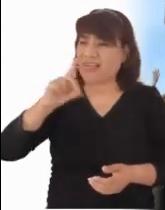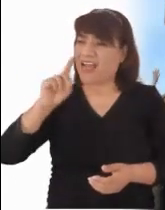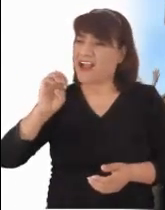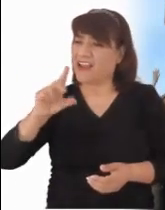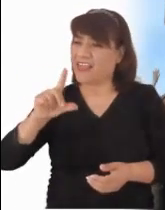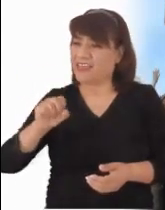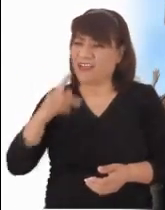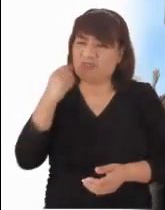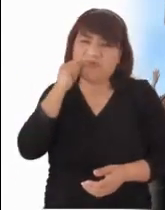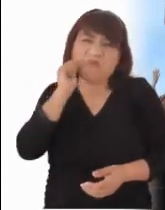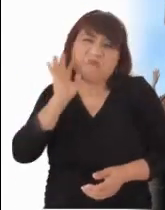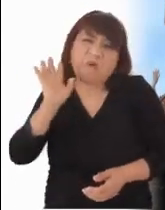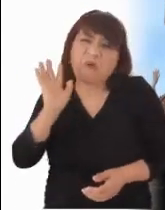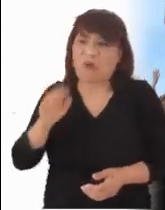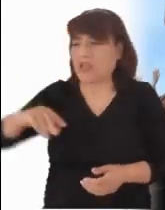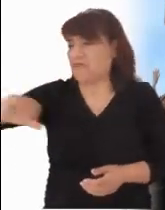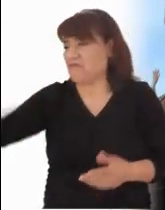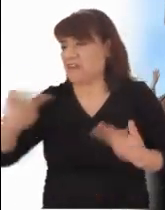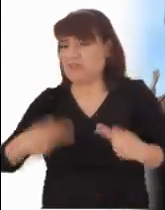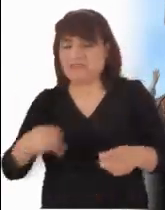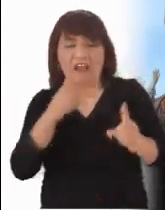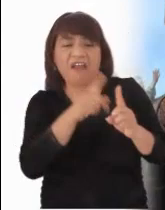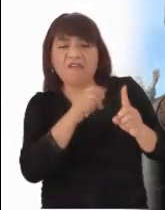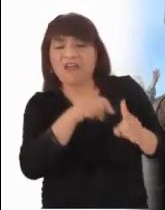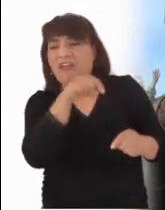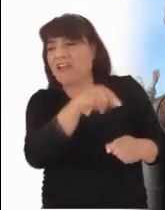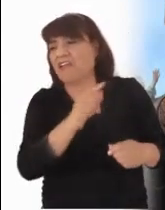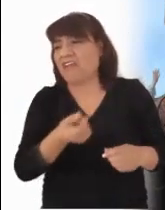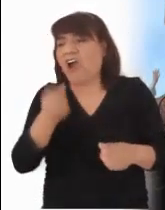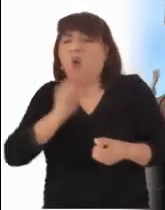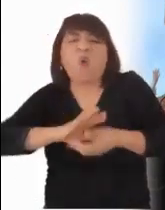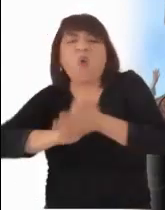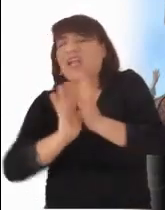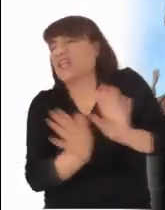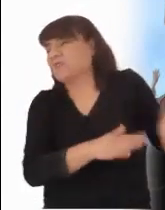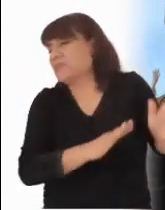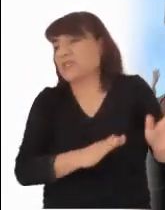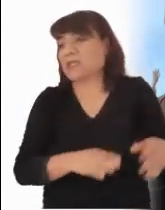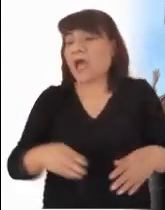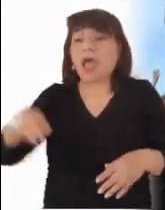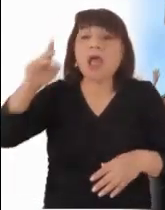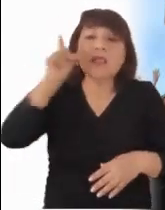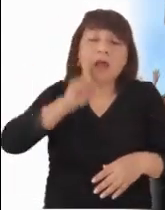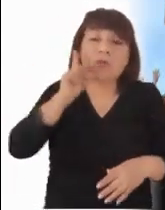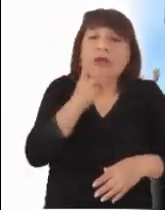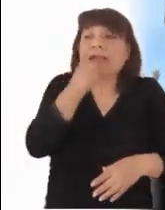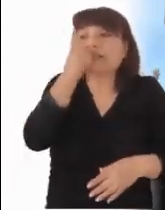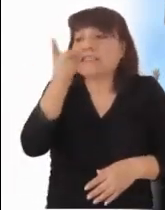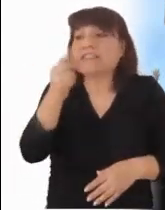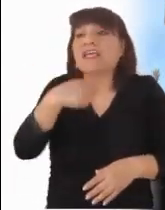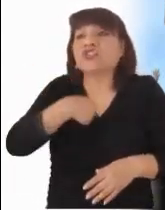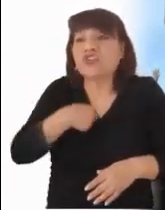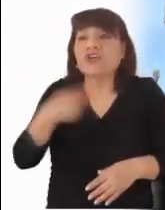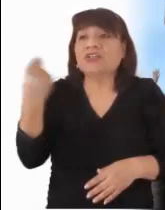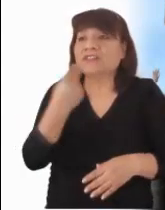Magdalena no teme que se burlen de ella o que la desprecien. Ella también tiene que anunciar lo